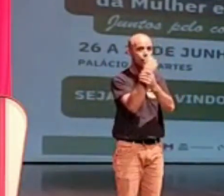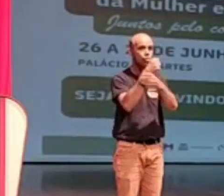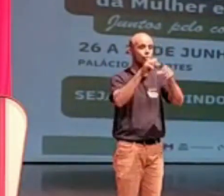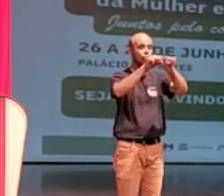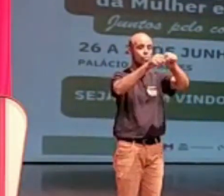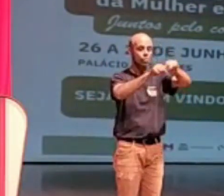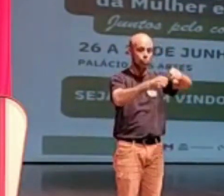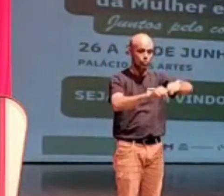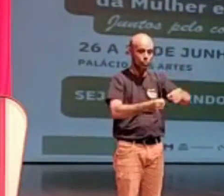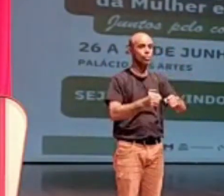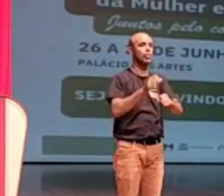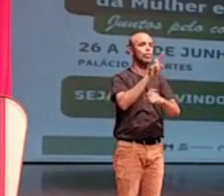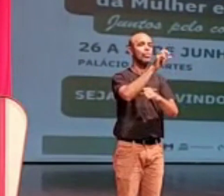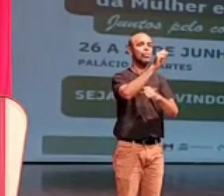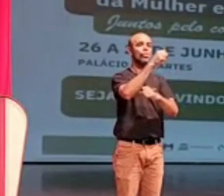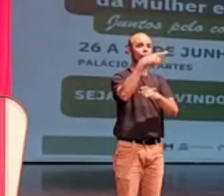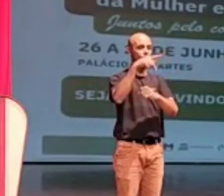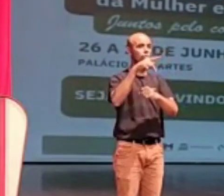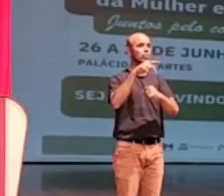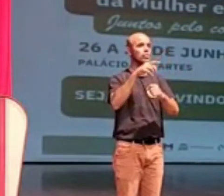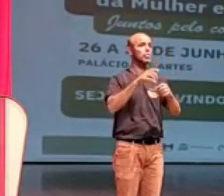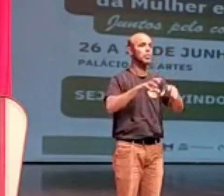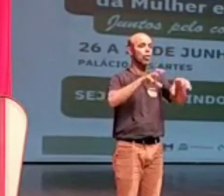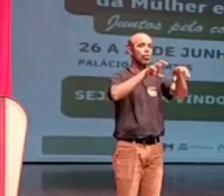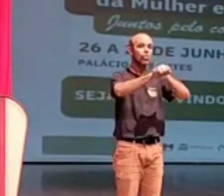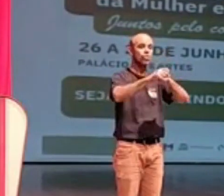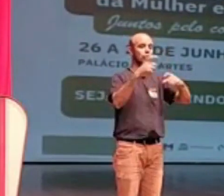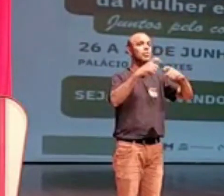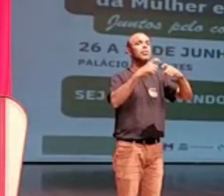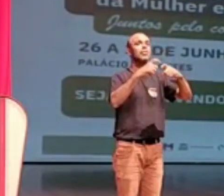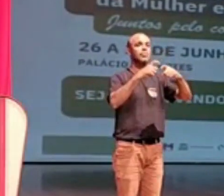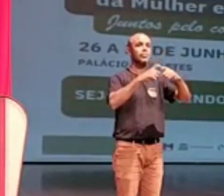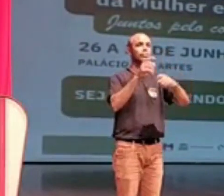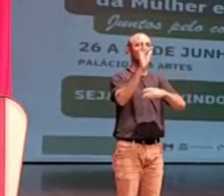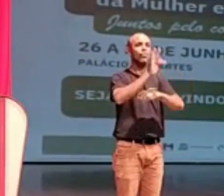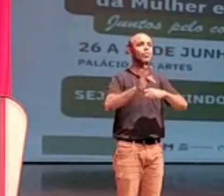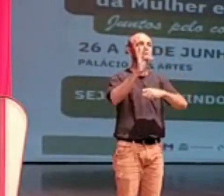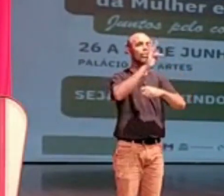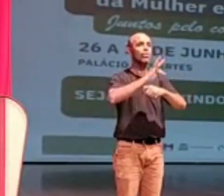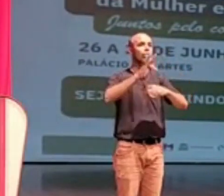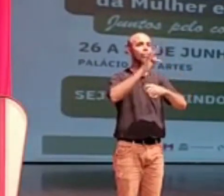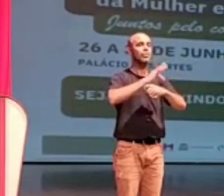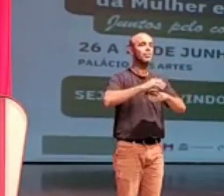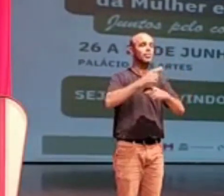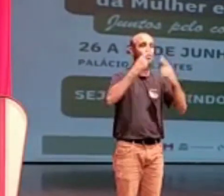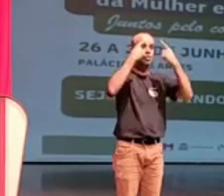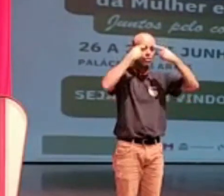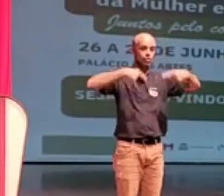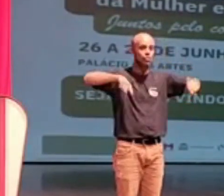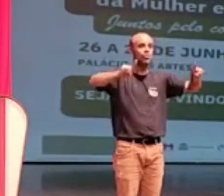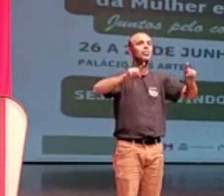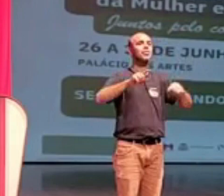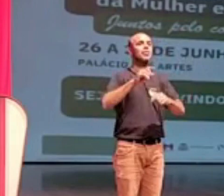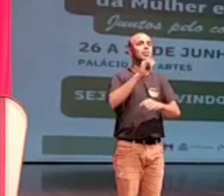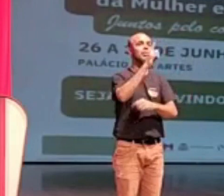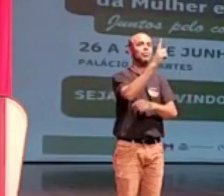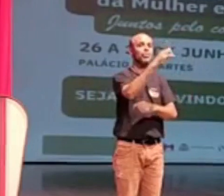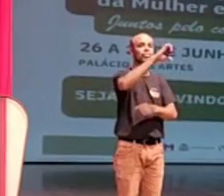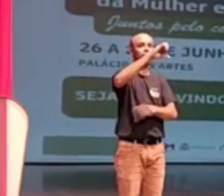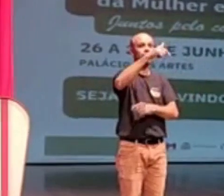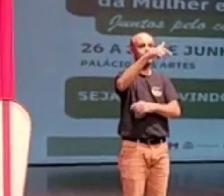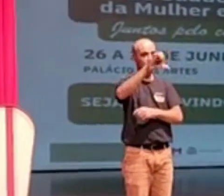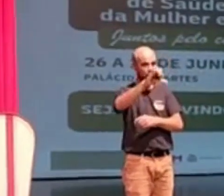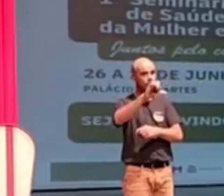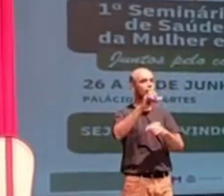pela Universidade de São Paulo e graduação em medicina pela Faculdade de Medicina de Jundiaí em 1979. O tema que ele